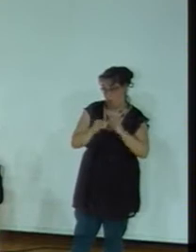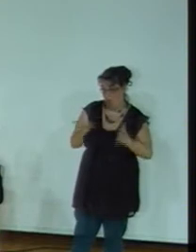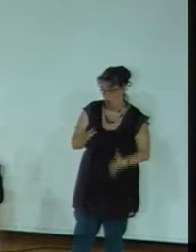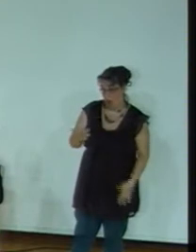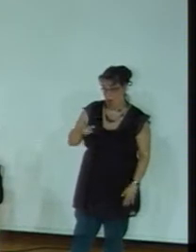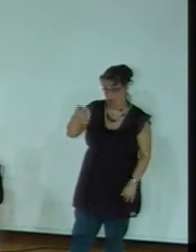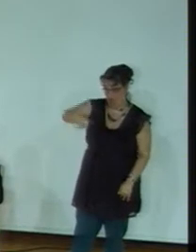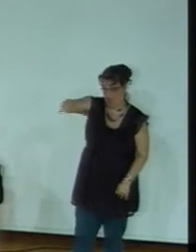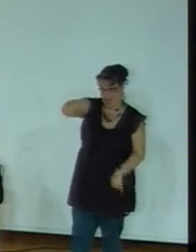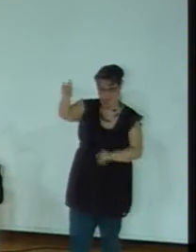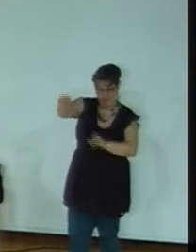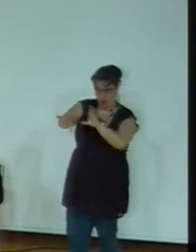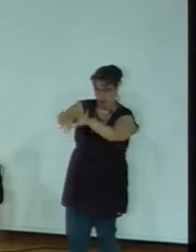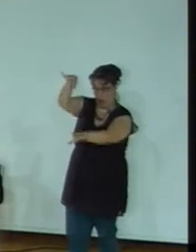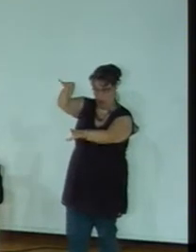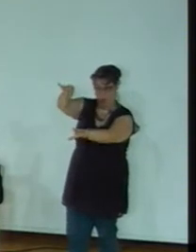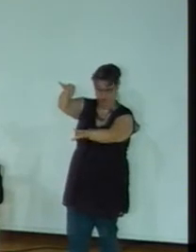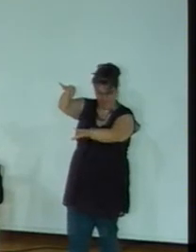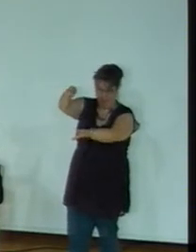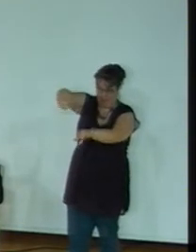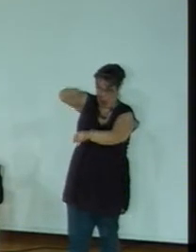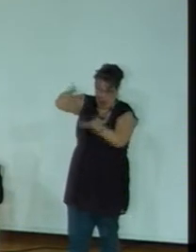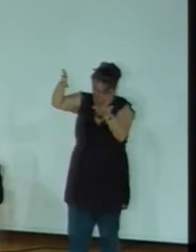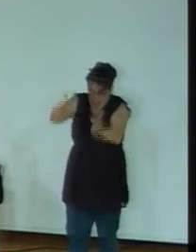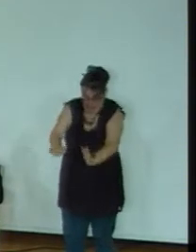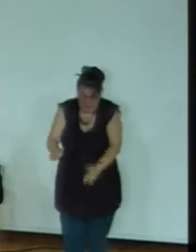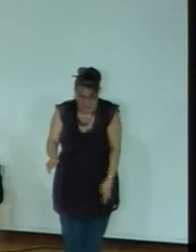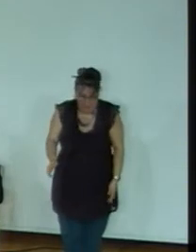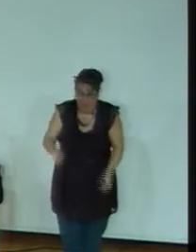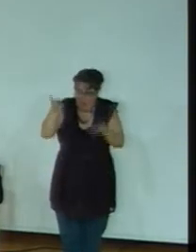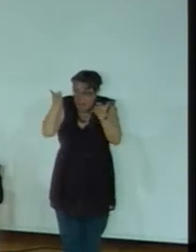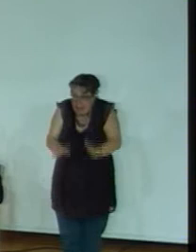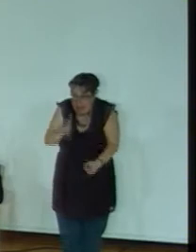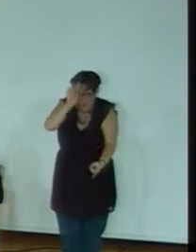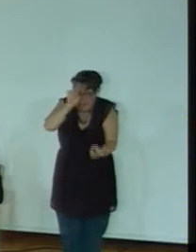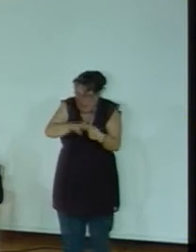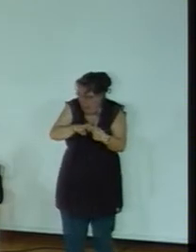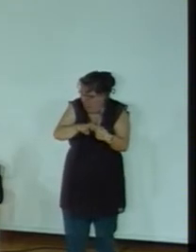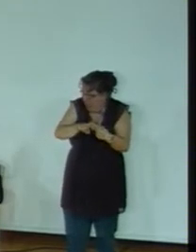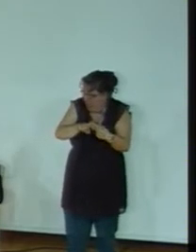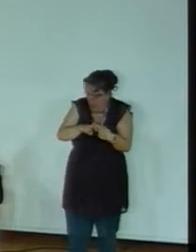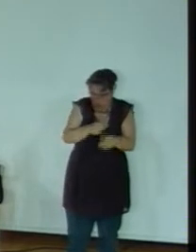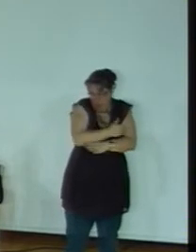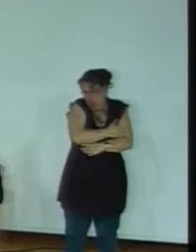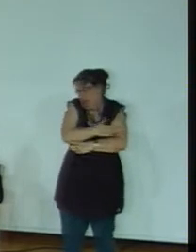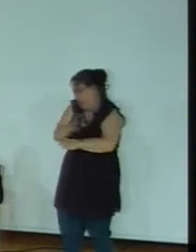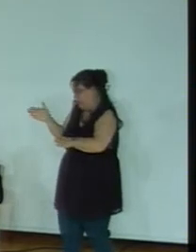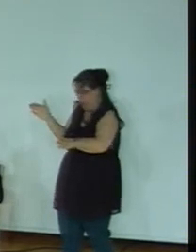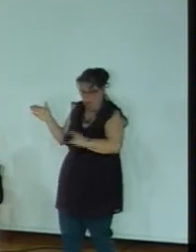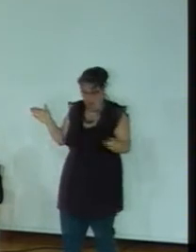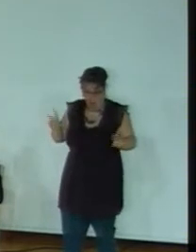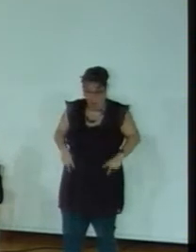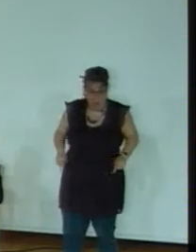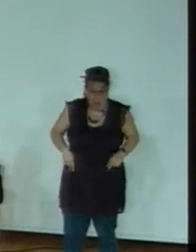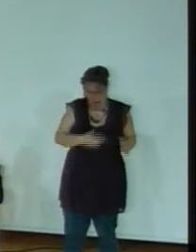les élus, ce sont des gens qui doivent prendre des décisions sur un spectre très large de propriétés, qu'ils